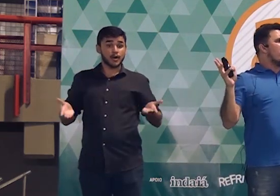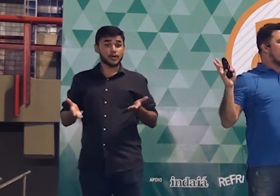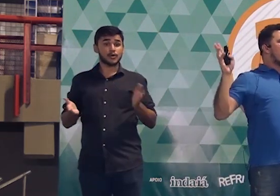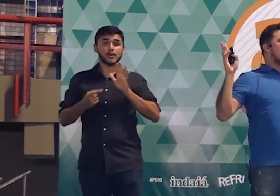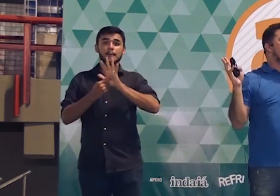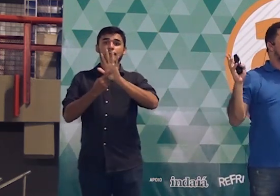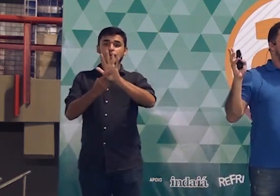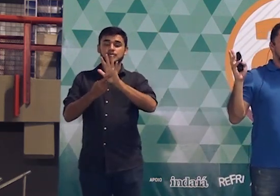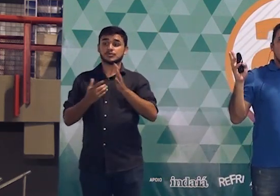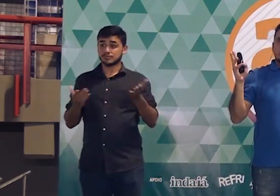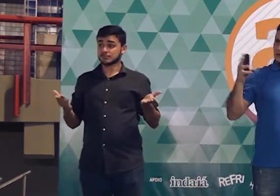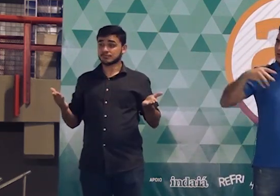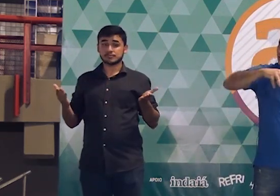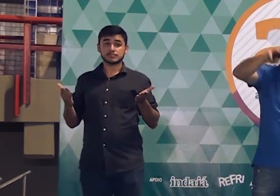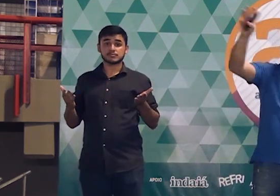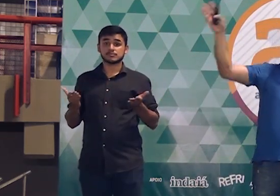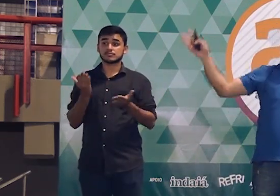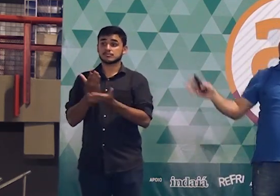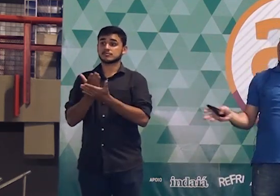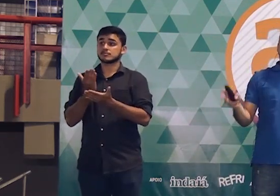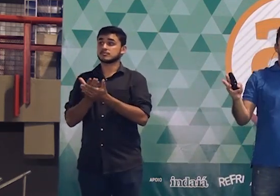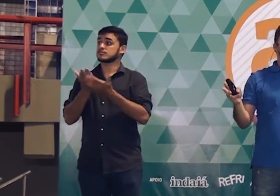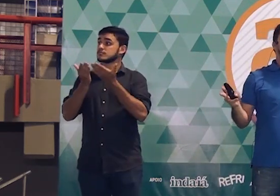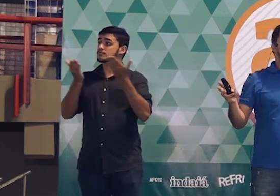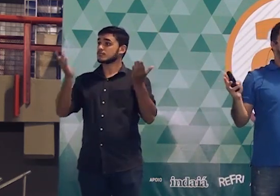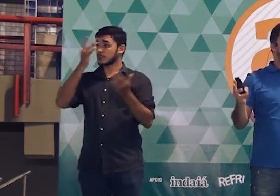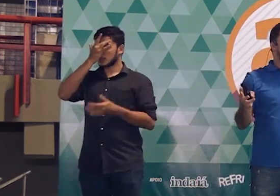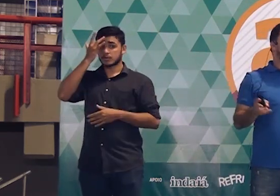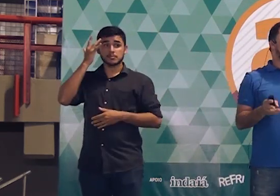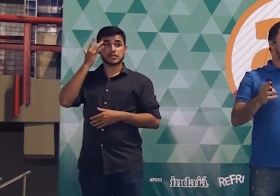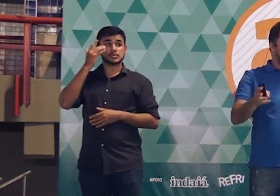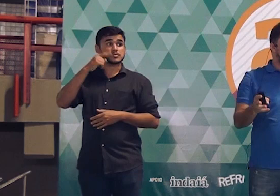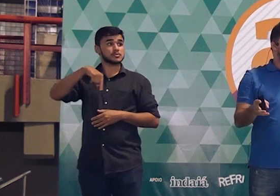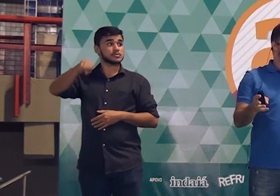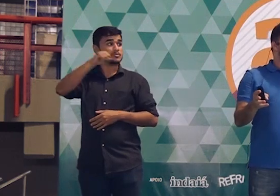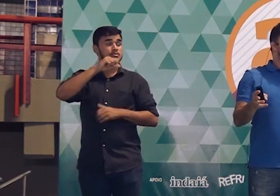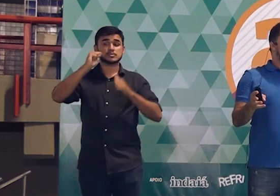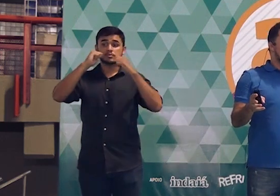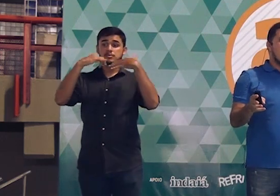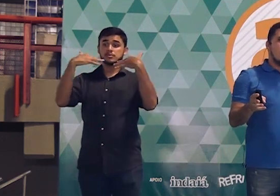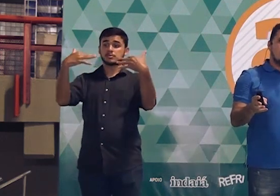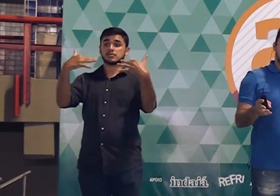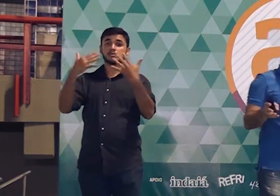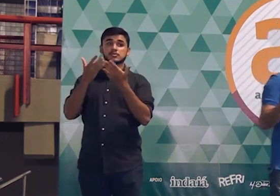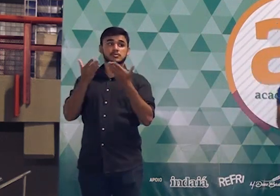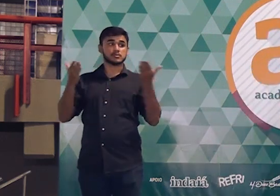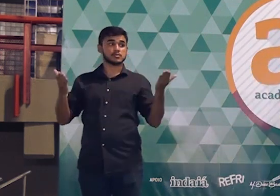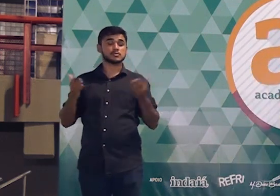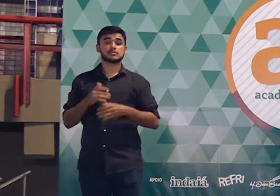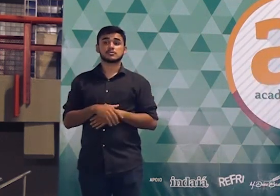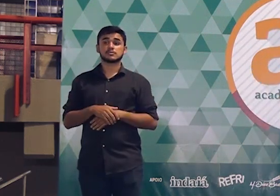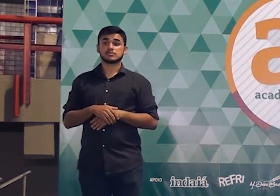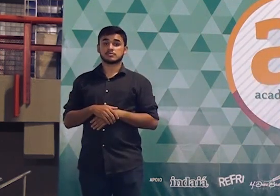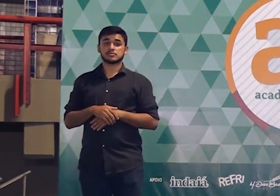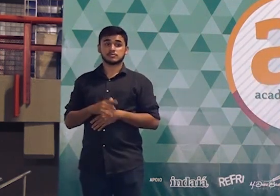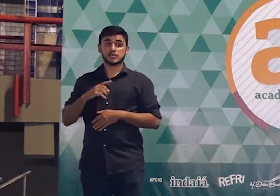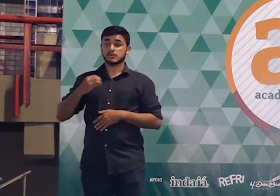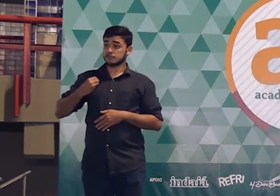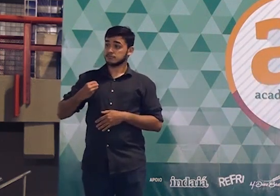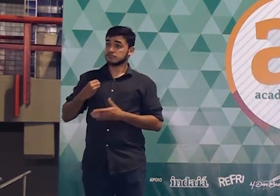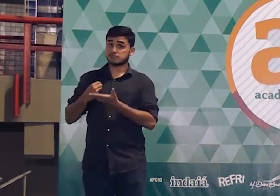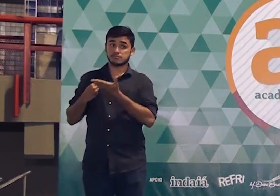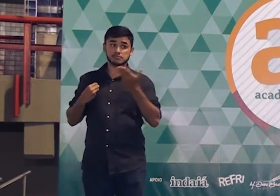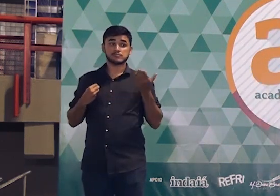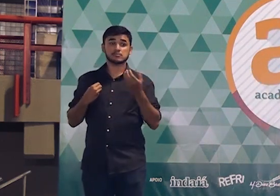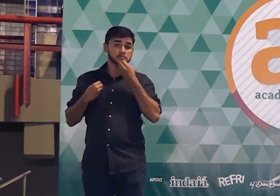fazendo, que coisa bacana. Estou dando aula aqui para sei lá quantos indivíduos e indivíduas, não é? Ou seja, tem muita gente, não tem?